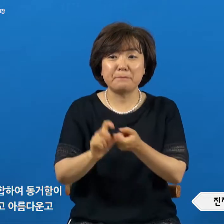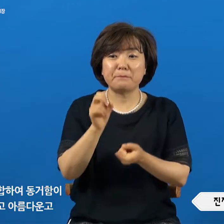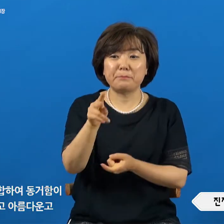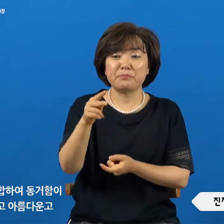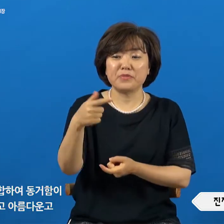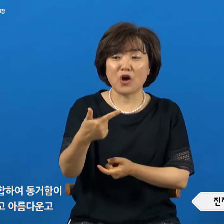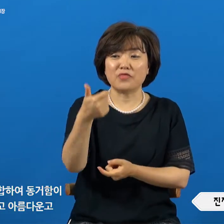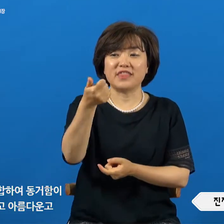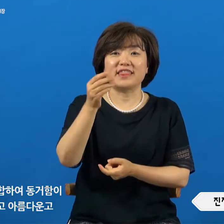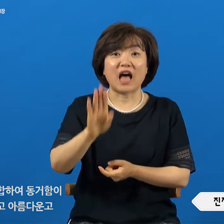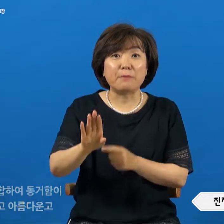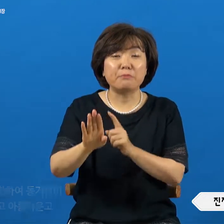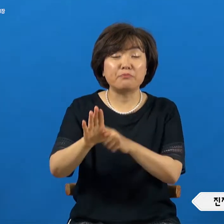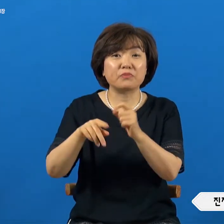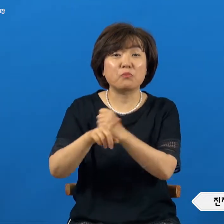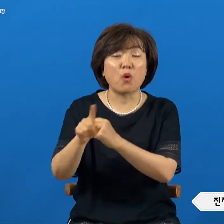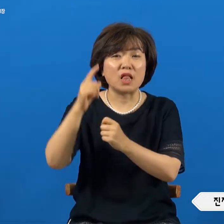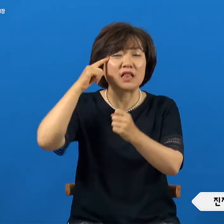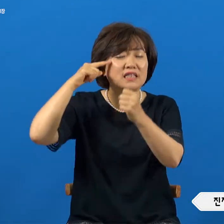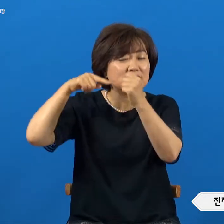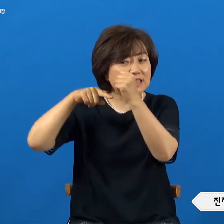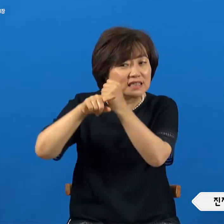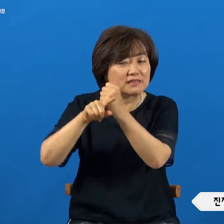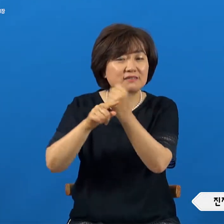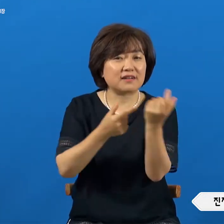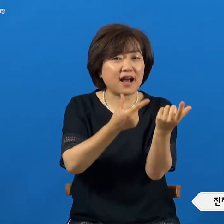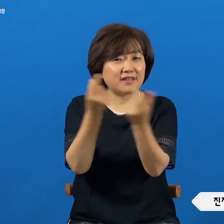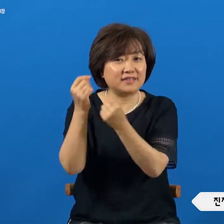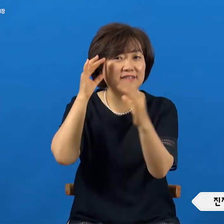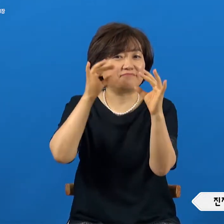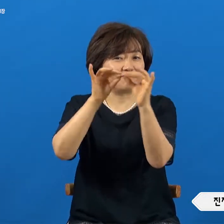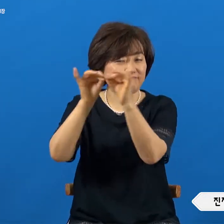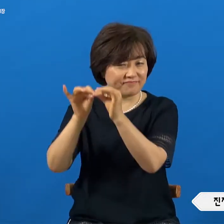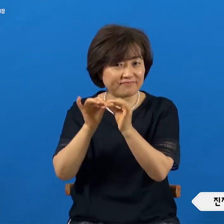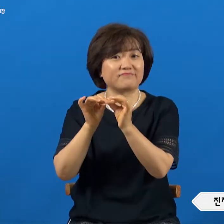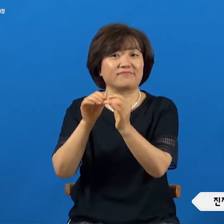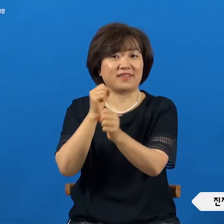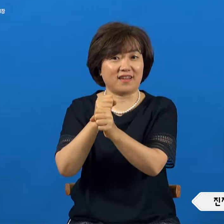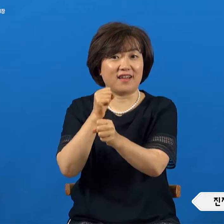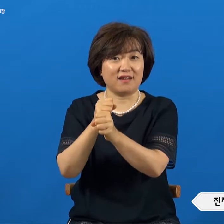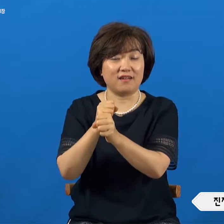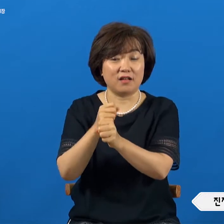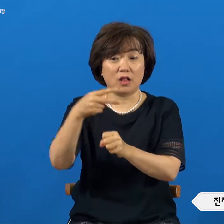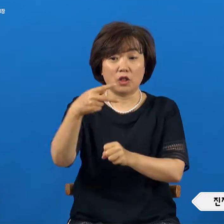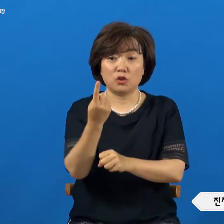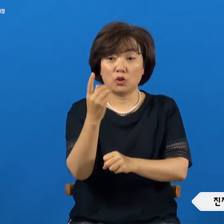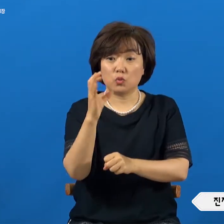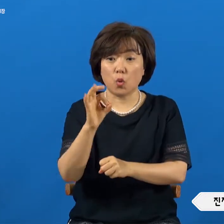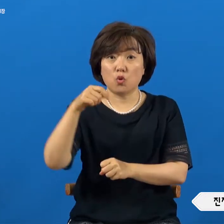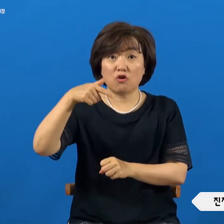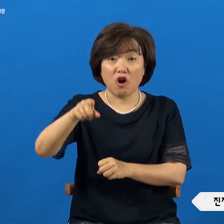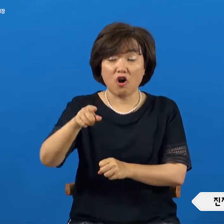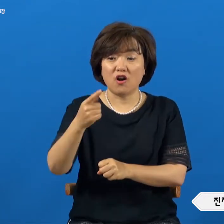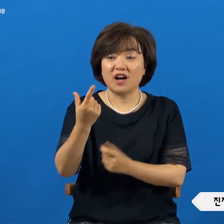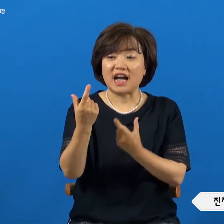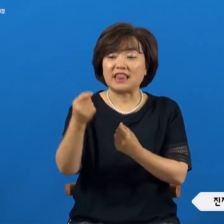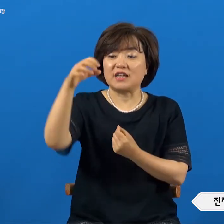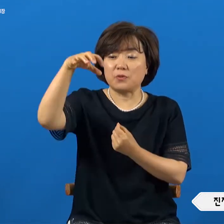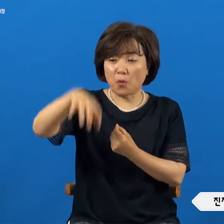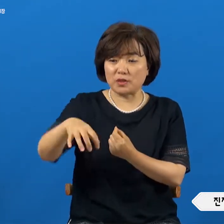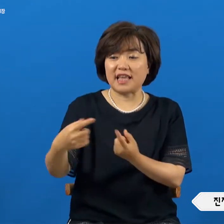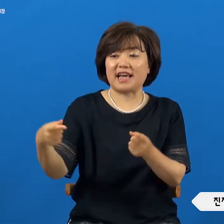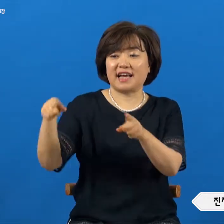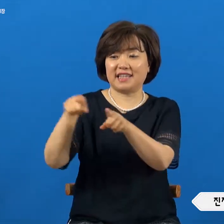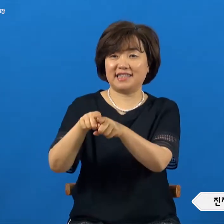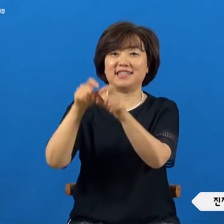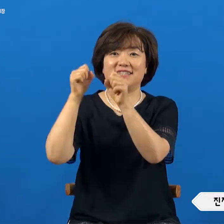같이함을 이야기합니다. 동거함은 같은 곳에 시간을 보냄을 이야기합니다. 오늘